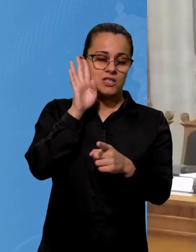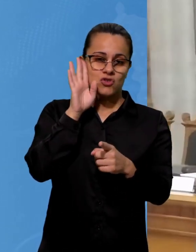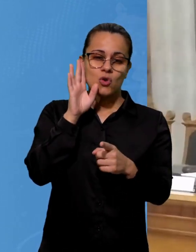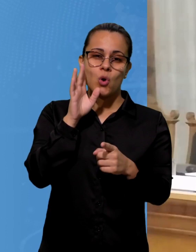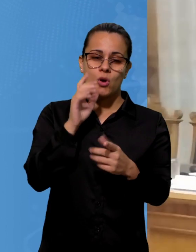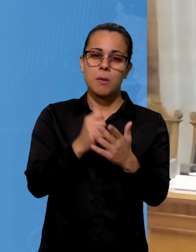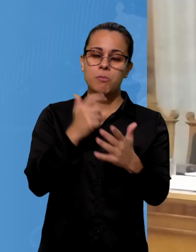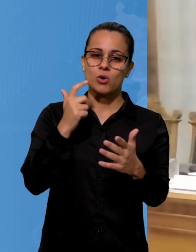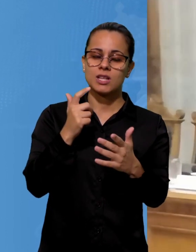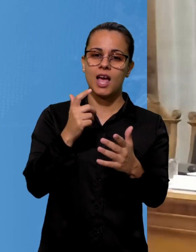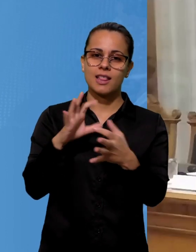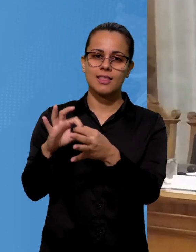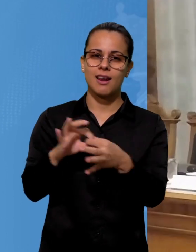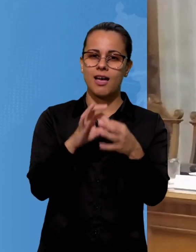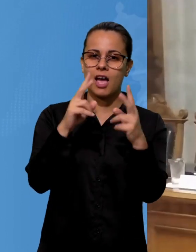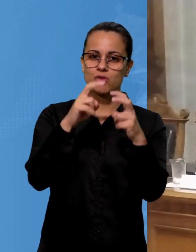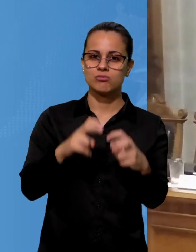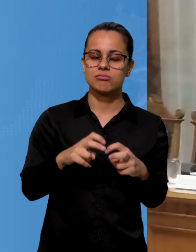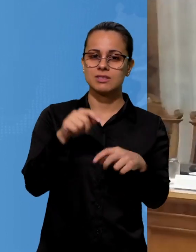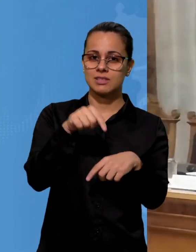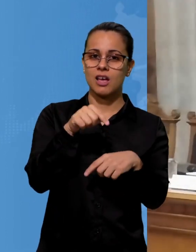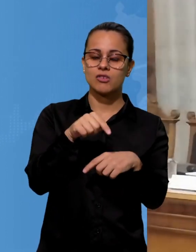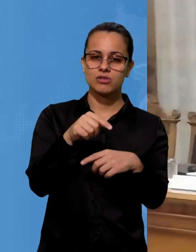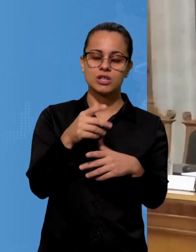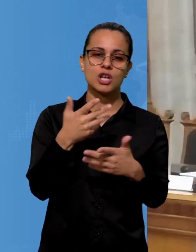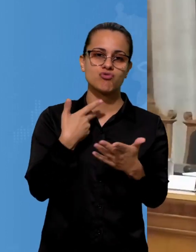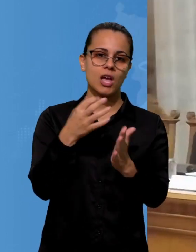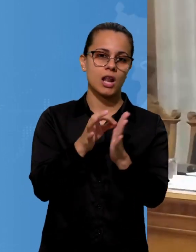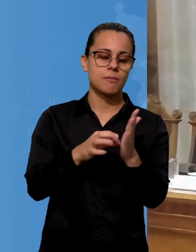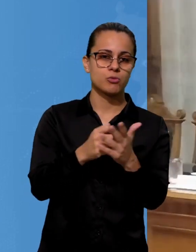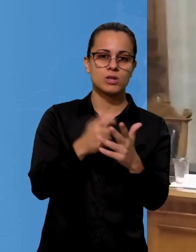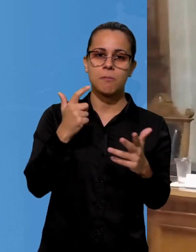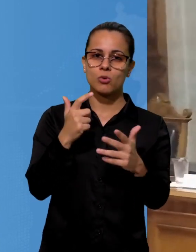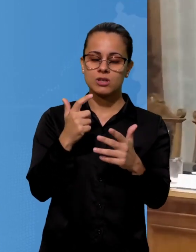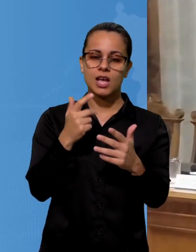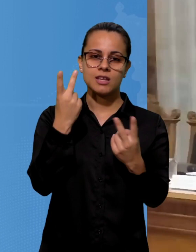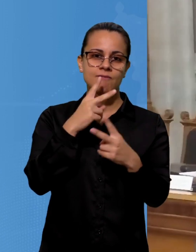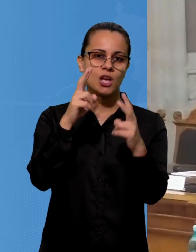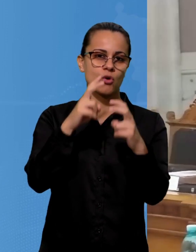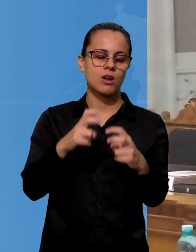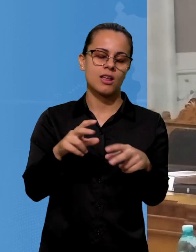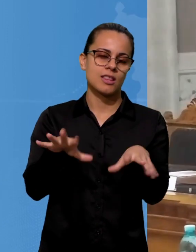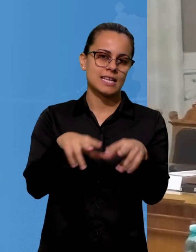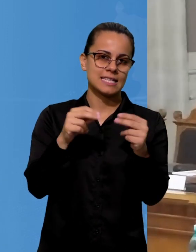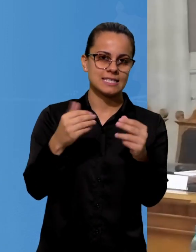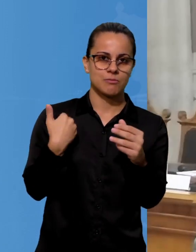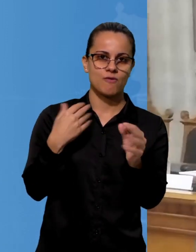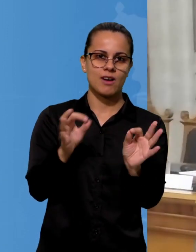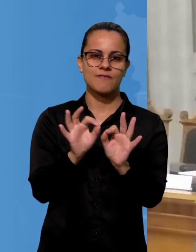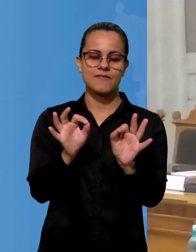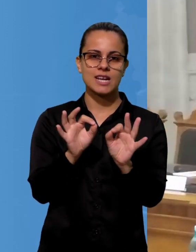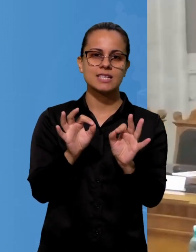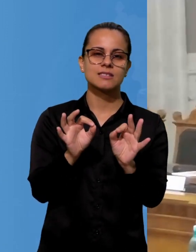questa indagine, che conosco gli elementi essenziali, è un'indagine che è all'inizio, quindi bisogna concedere anche il beneficio